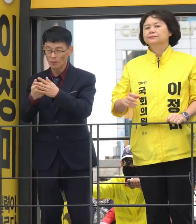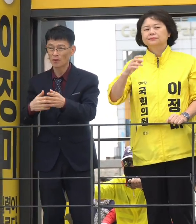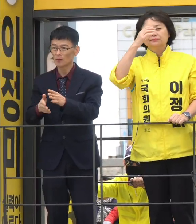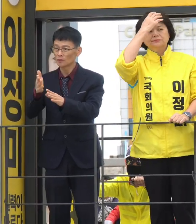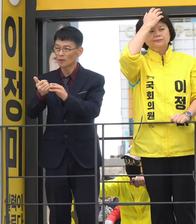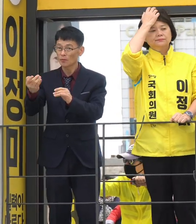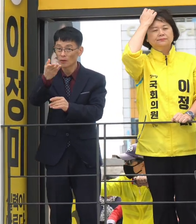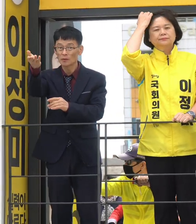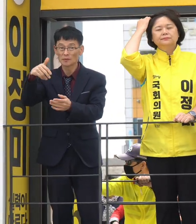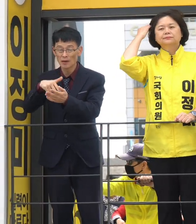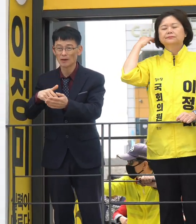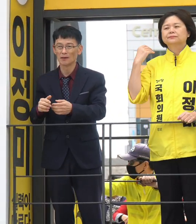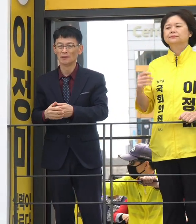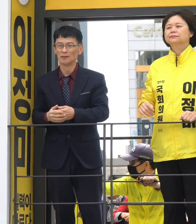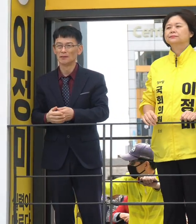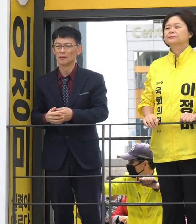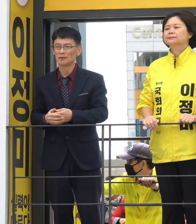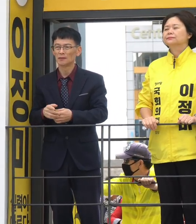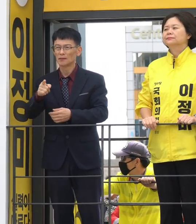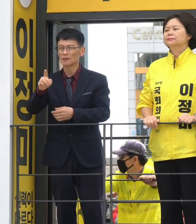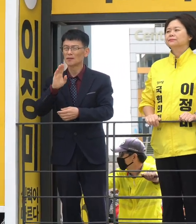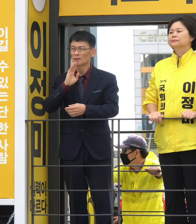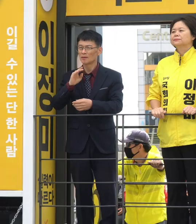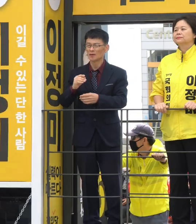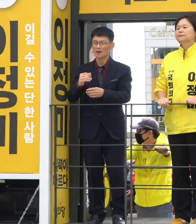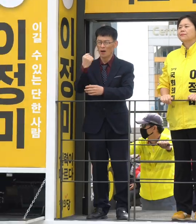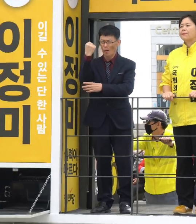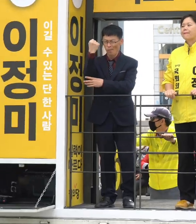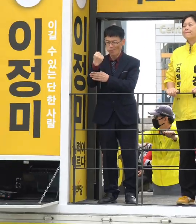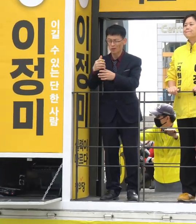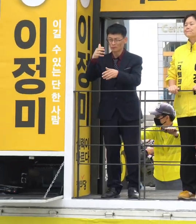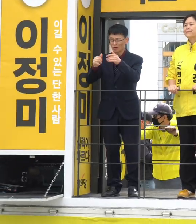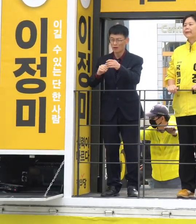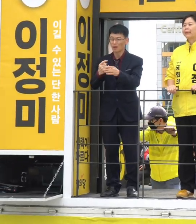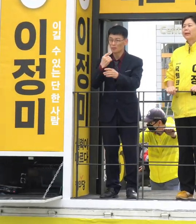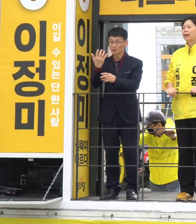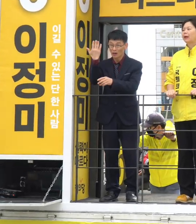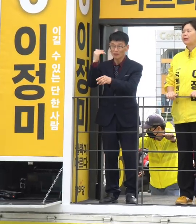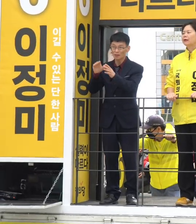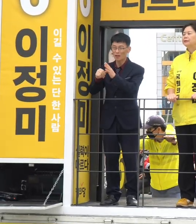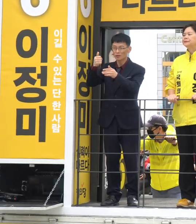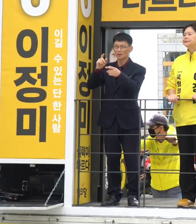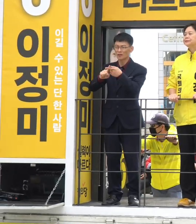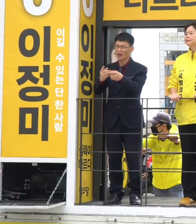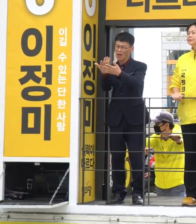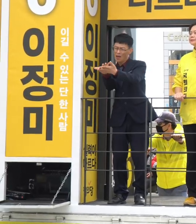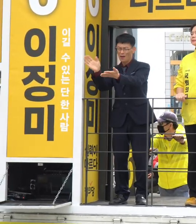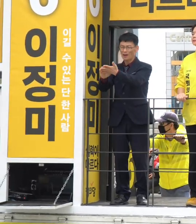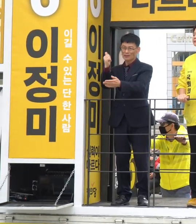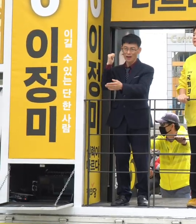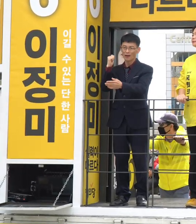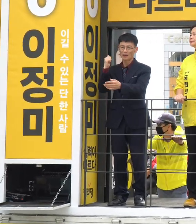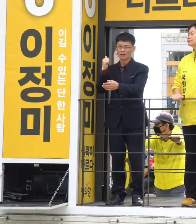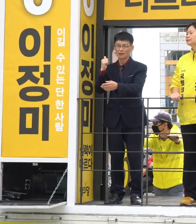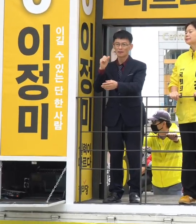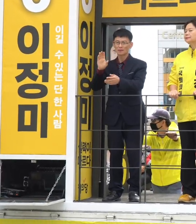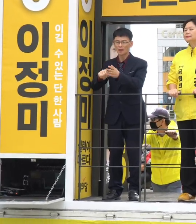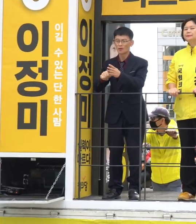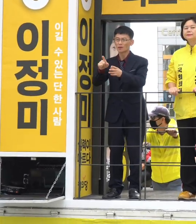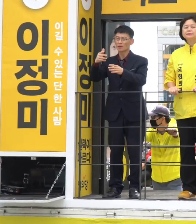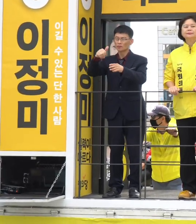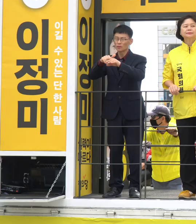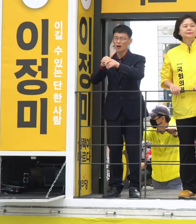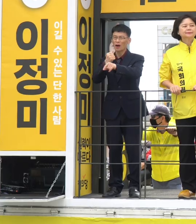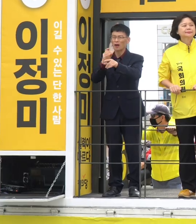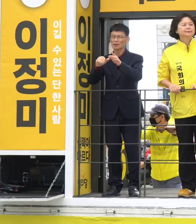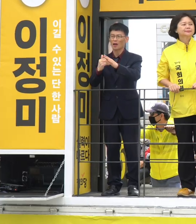시민 여러분께서 이 낡은 국회, 촛불 이전의 국회를 갈아엎자고 이번